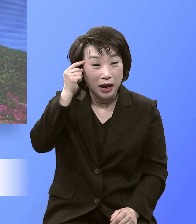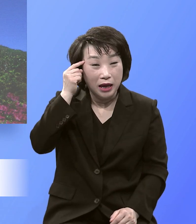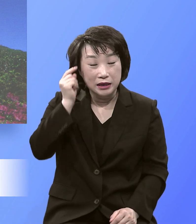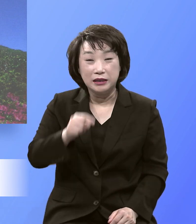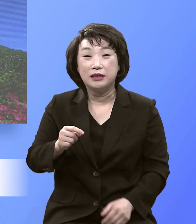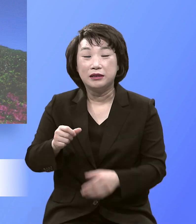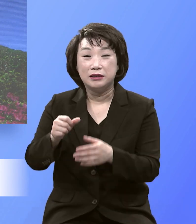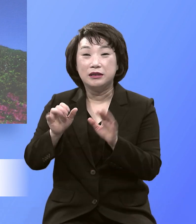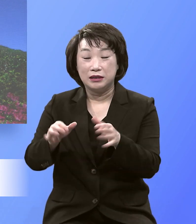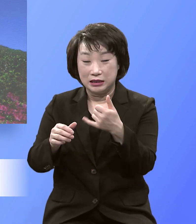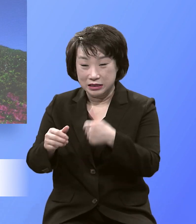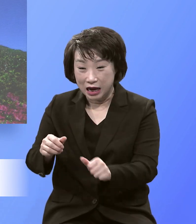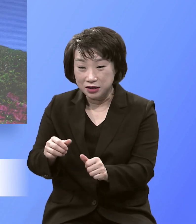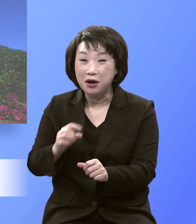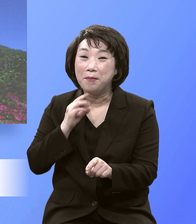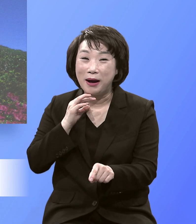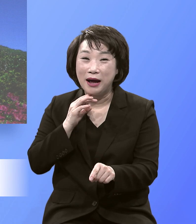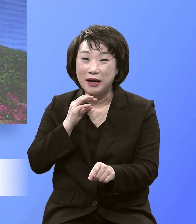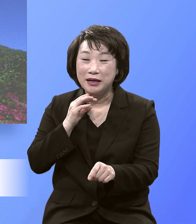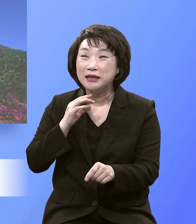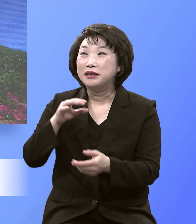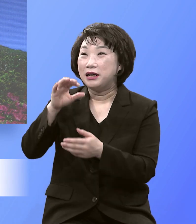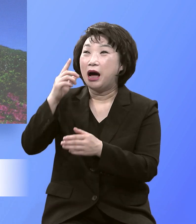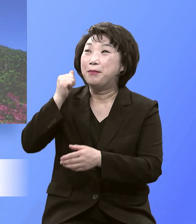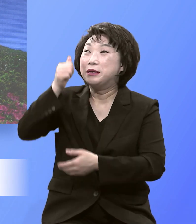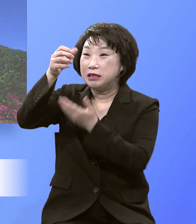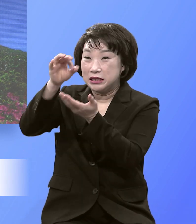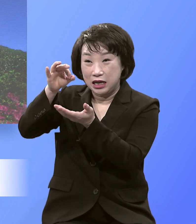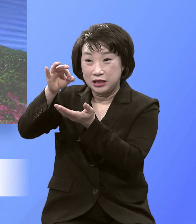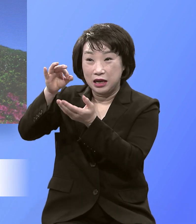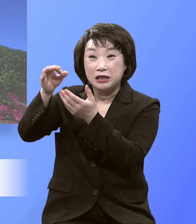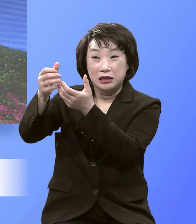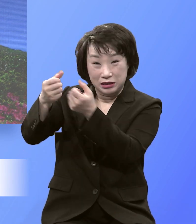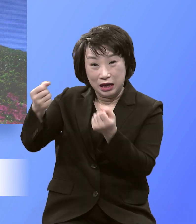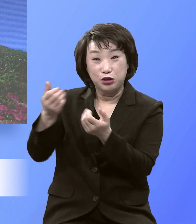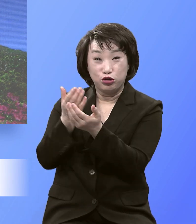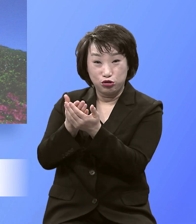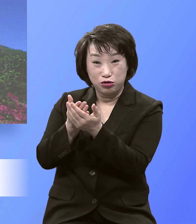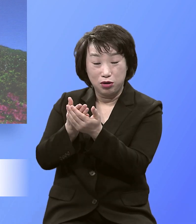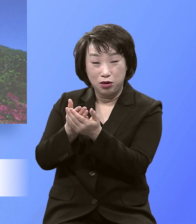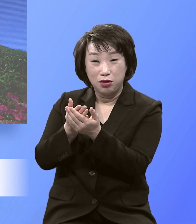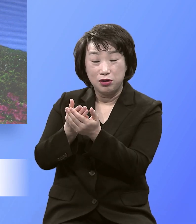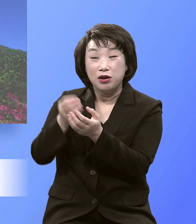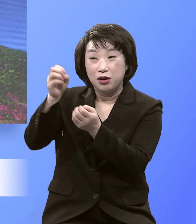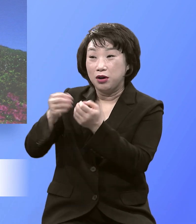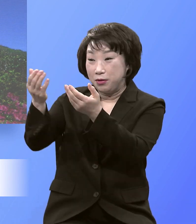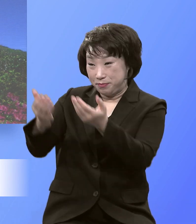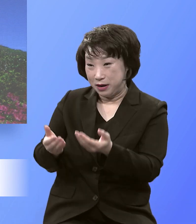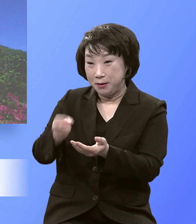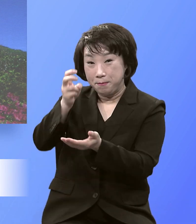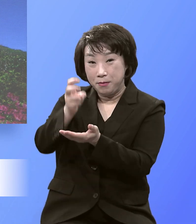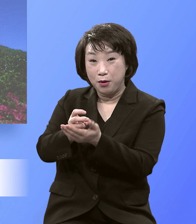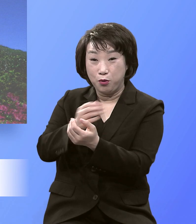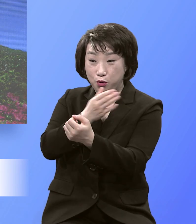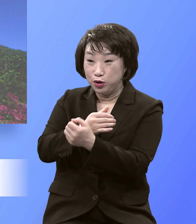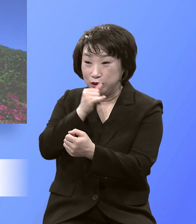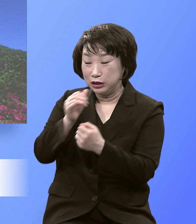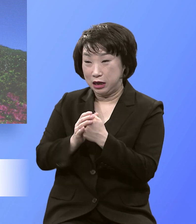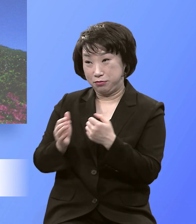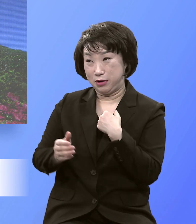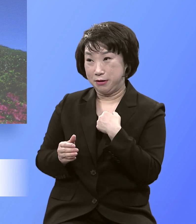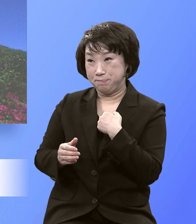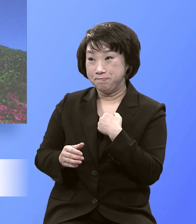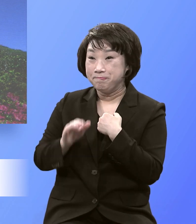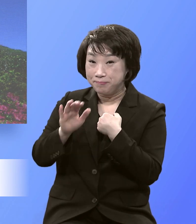때문에 내게 아버지 것을 상속받을 수 있는 법적 권리가 내게